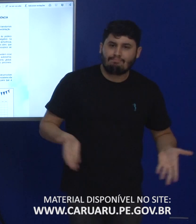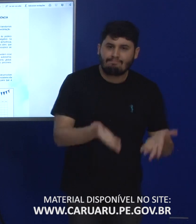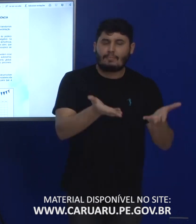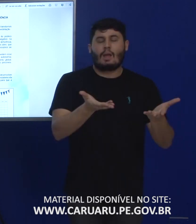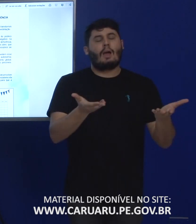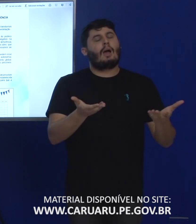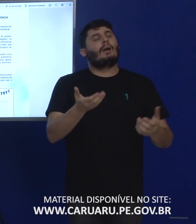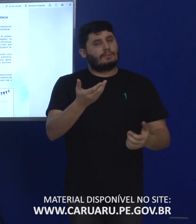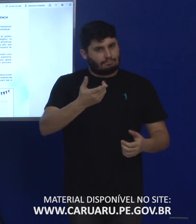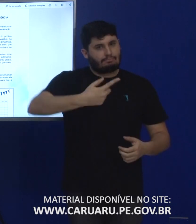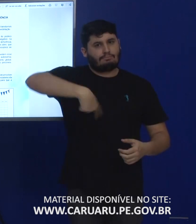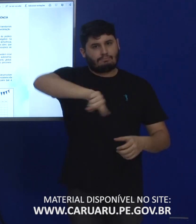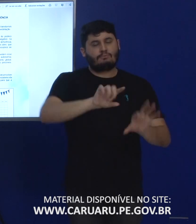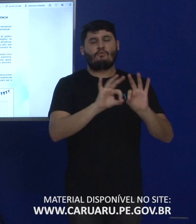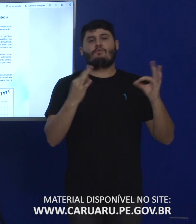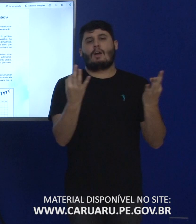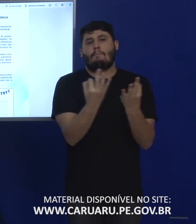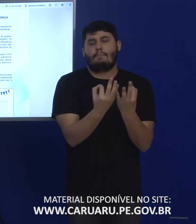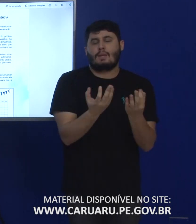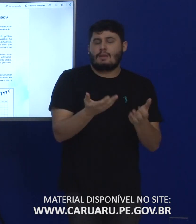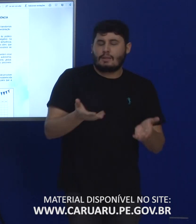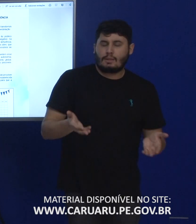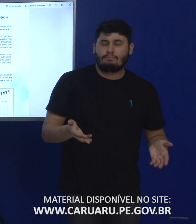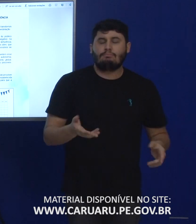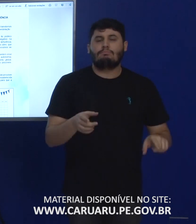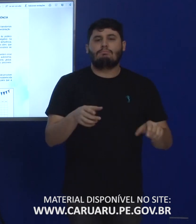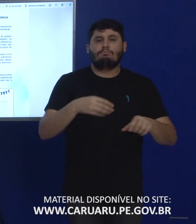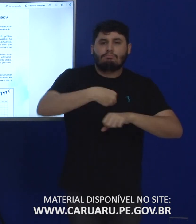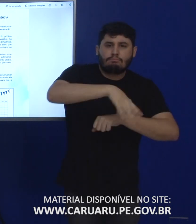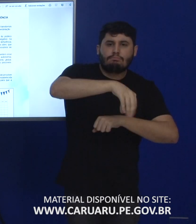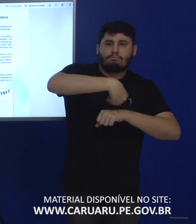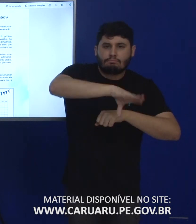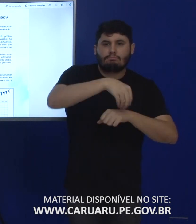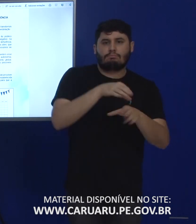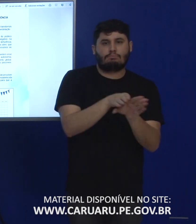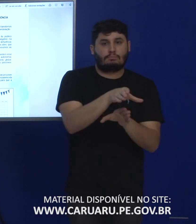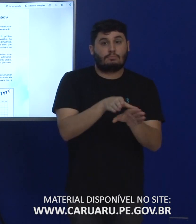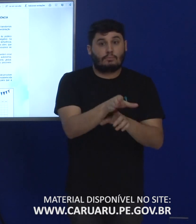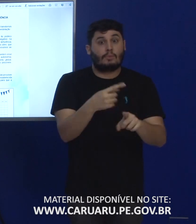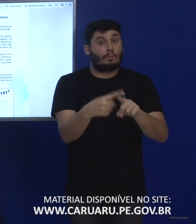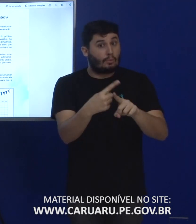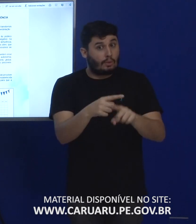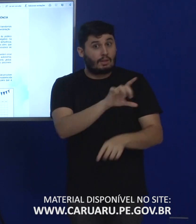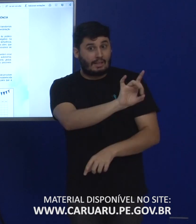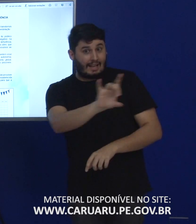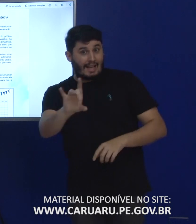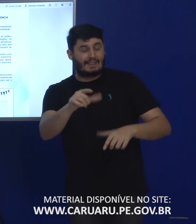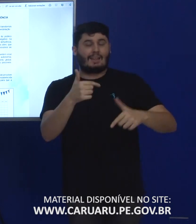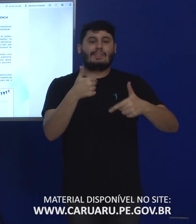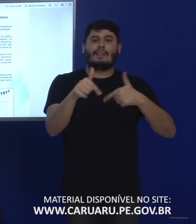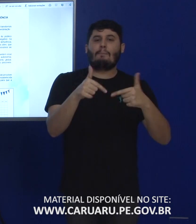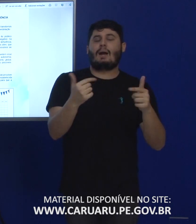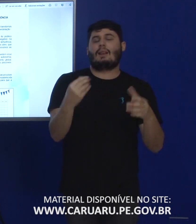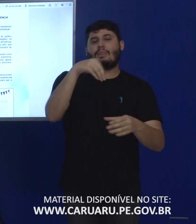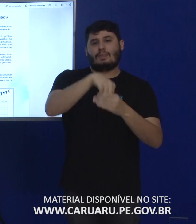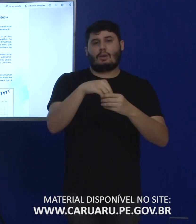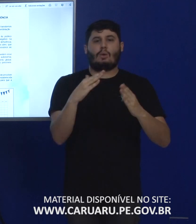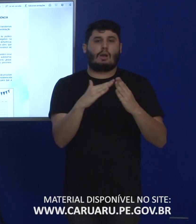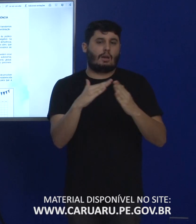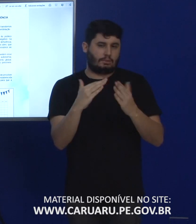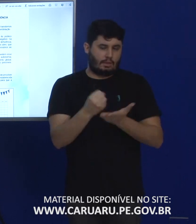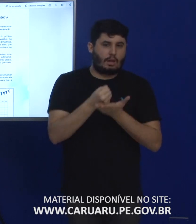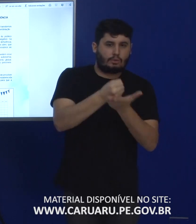dia, hoje de maneira mais específica, estão trabalhando com esses estudantes dentro das suas casas. A